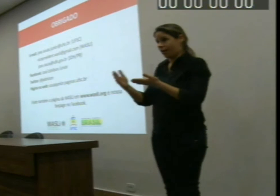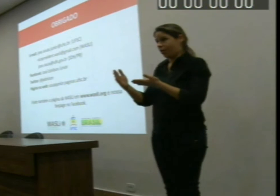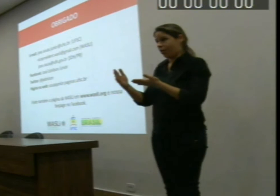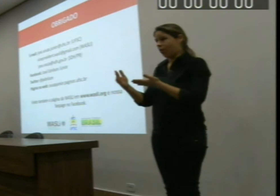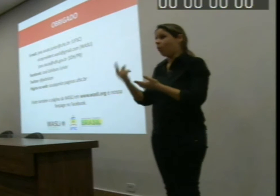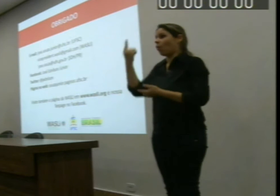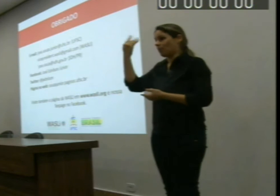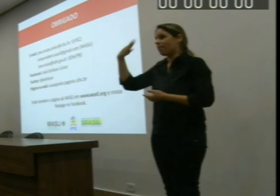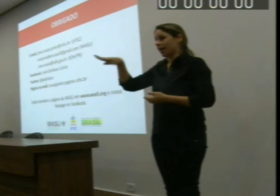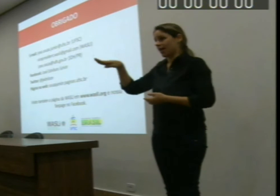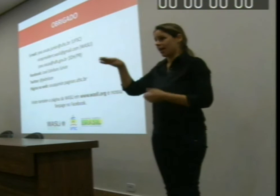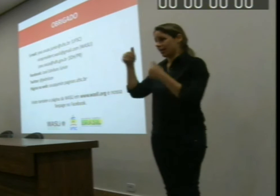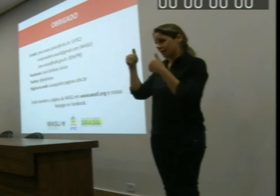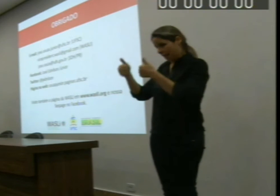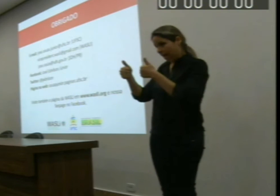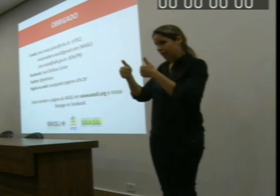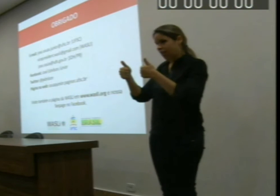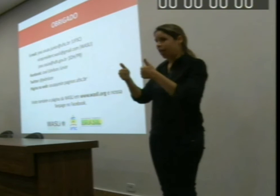palestra